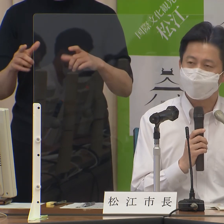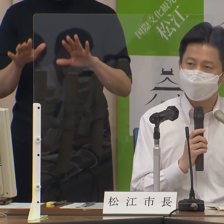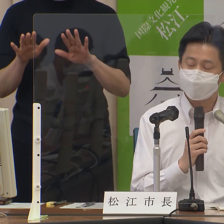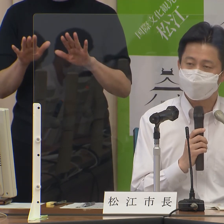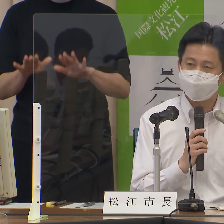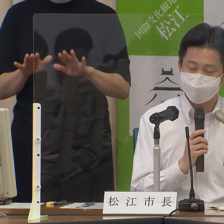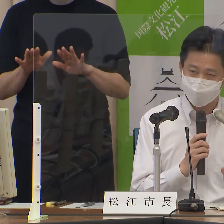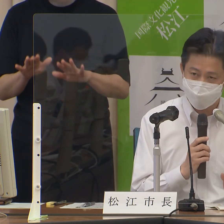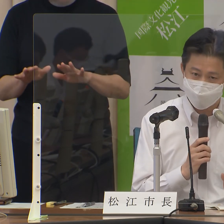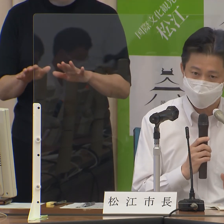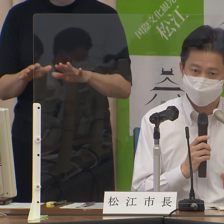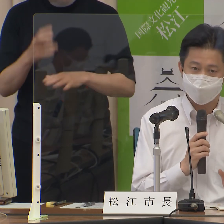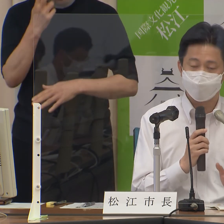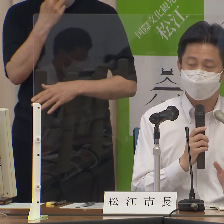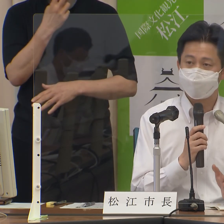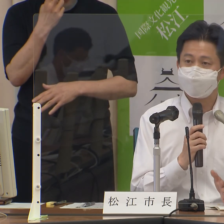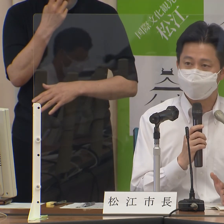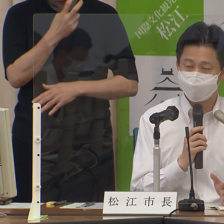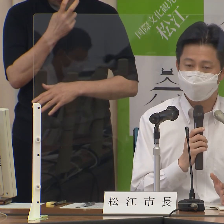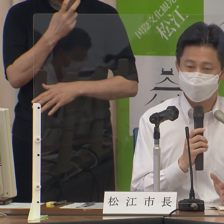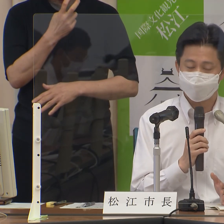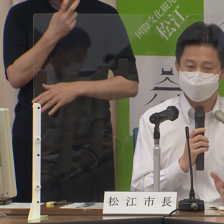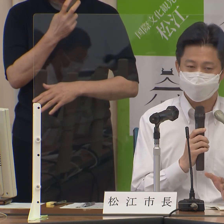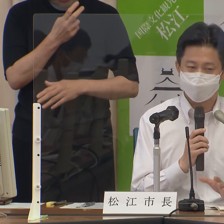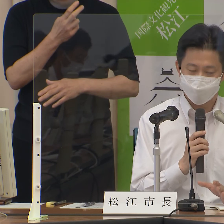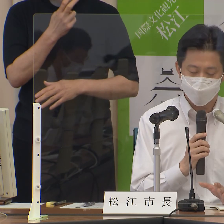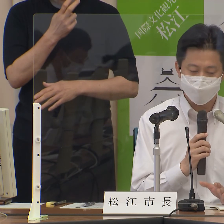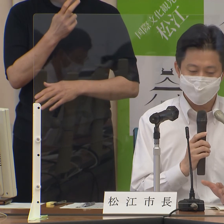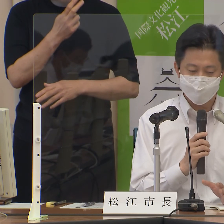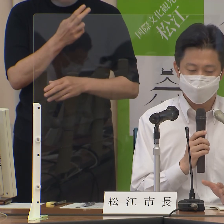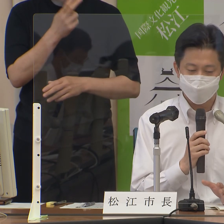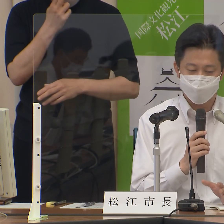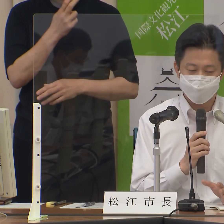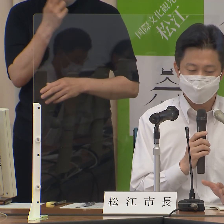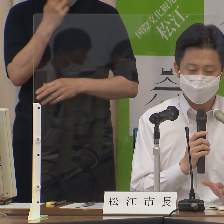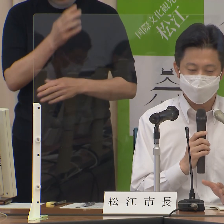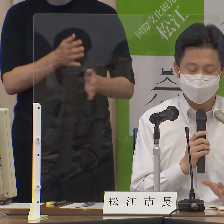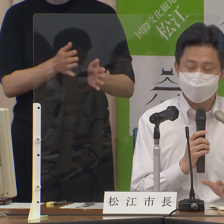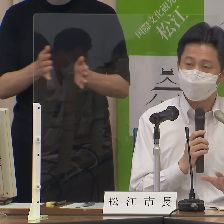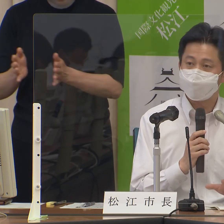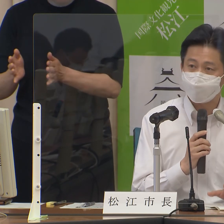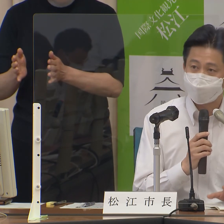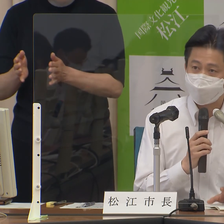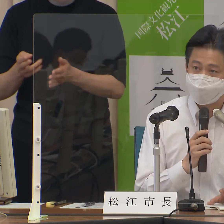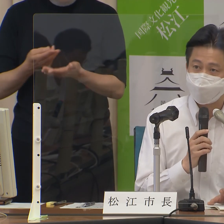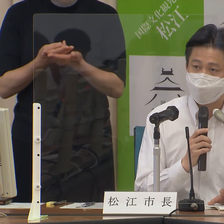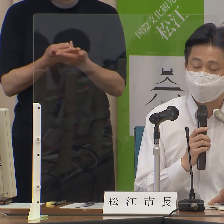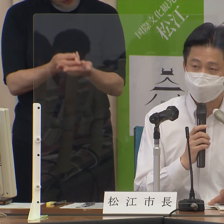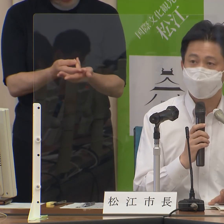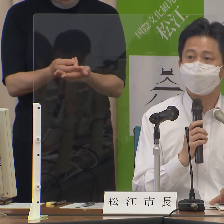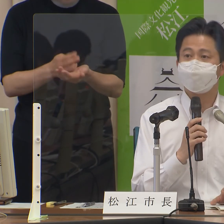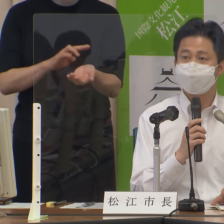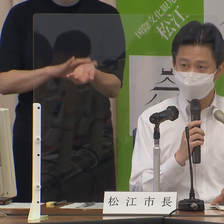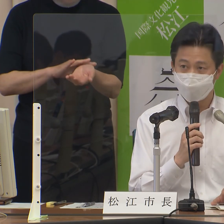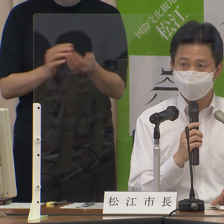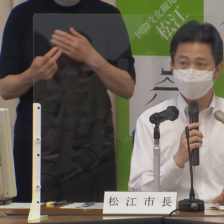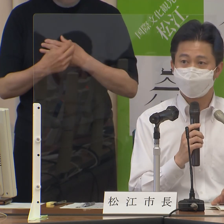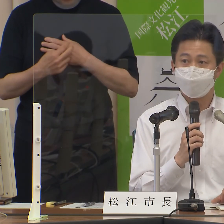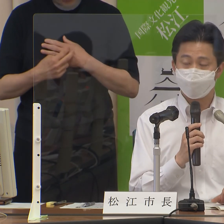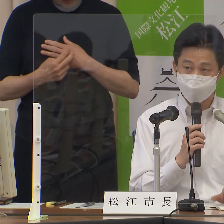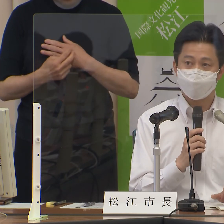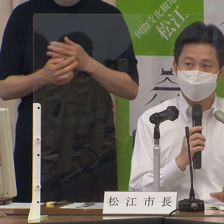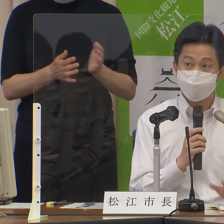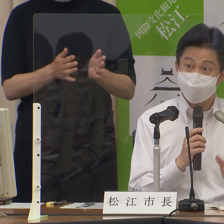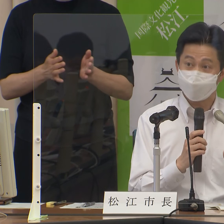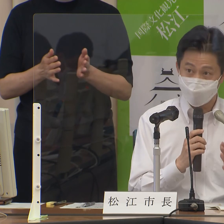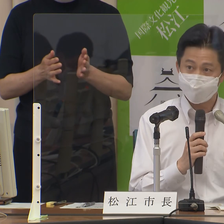現行 の、 その検査の体制だったり医療の体制であるというところを対応できる形にしていかなければならないというふう